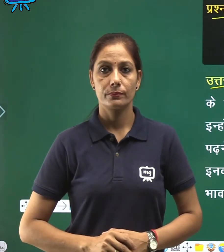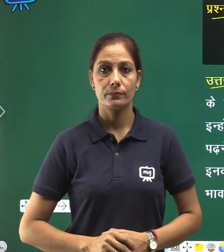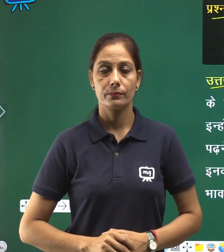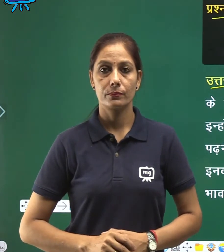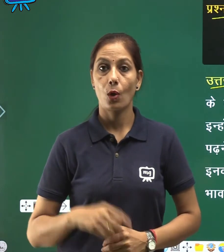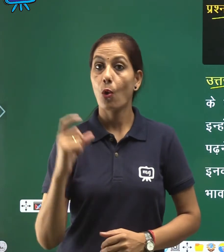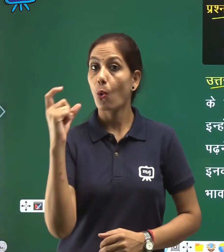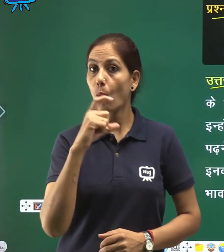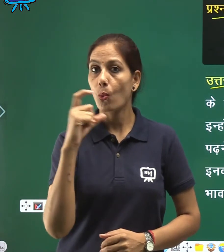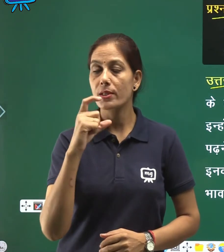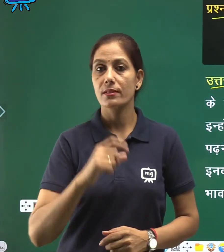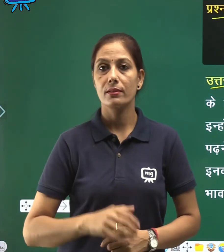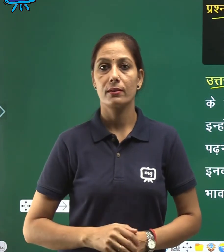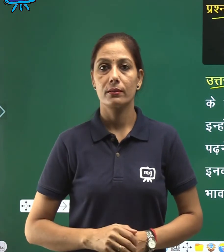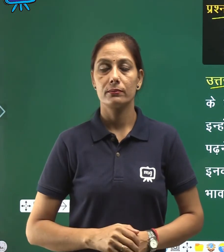कॉलेज की